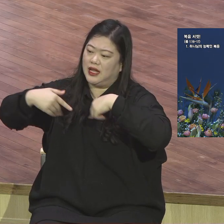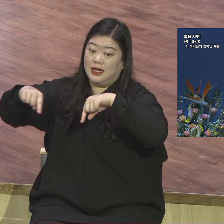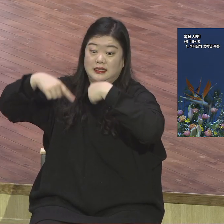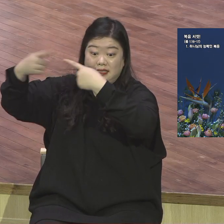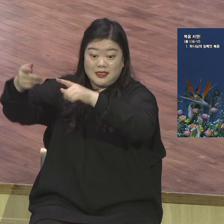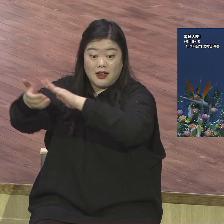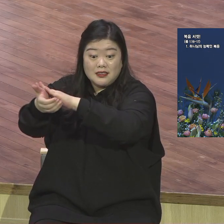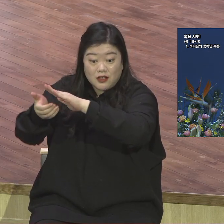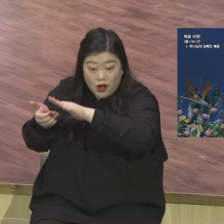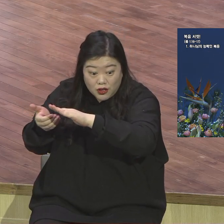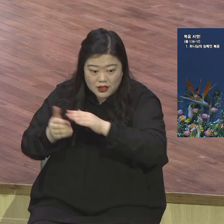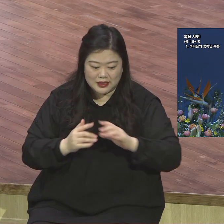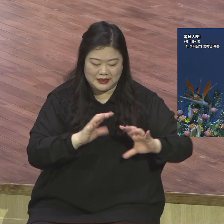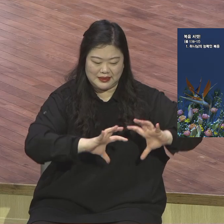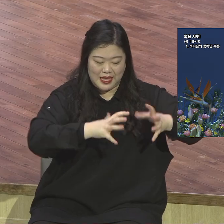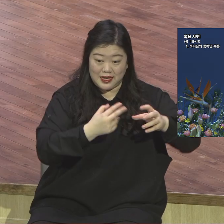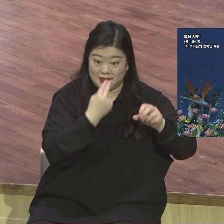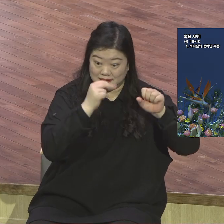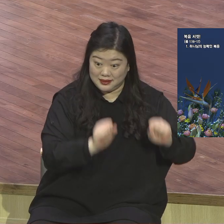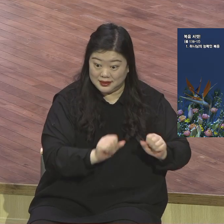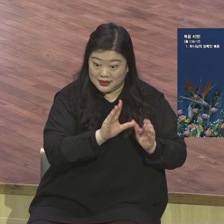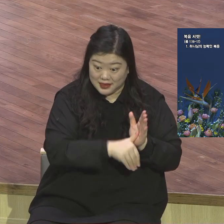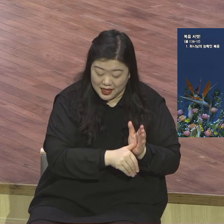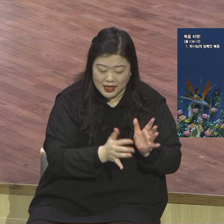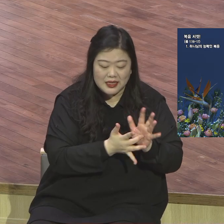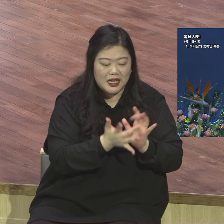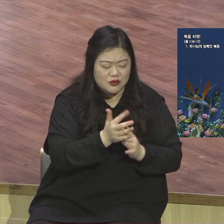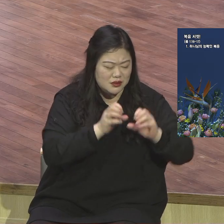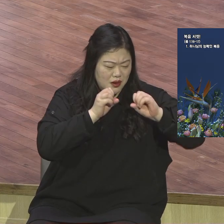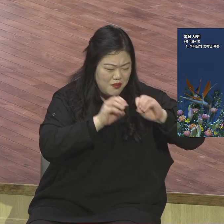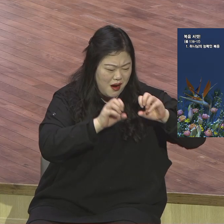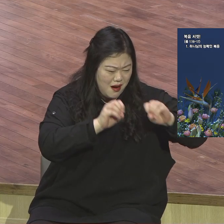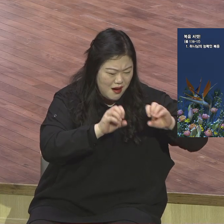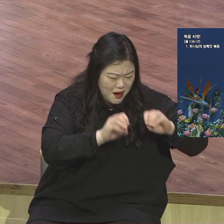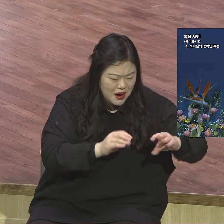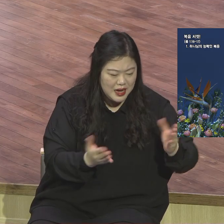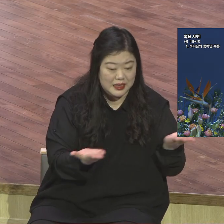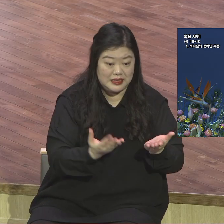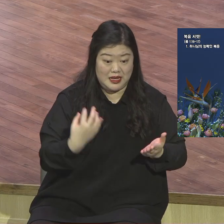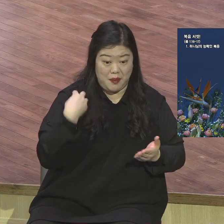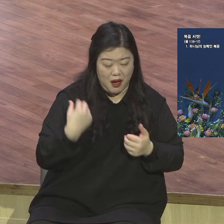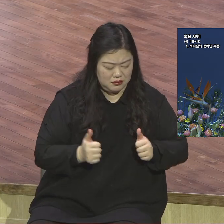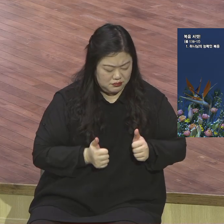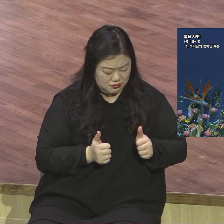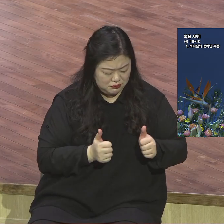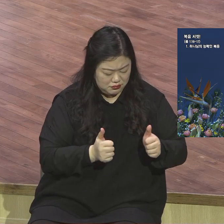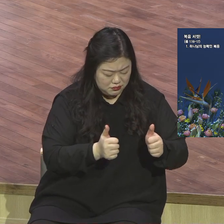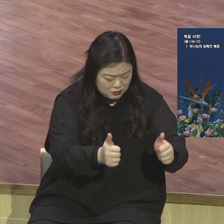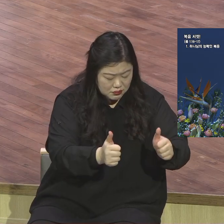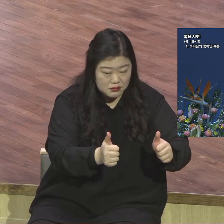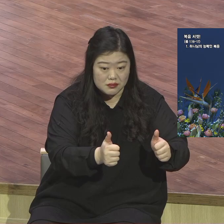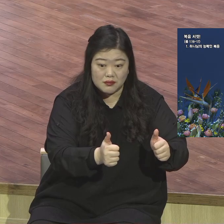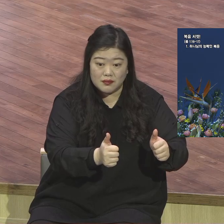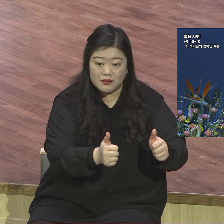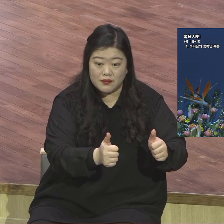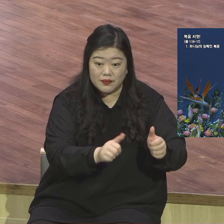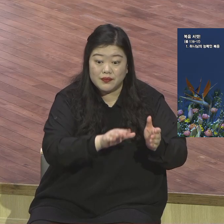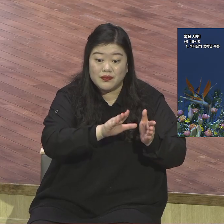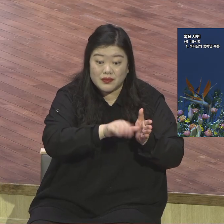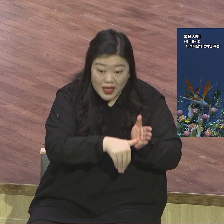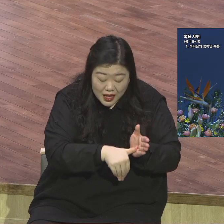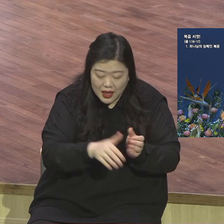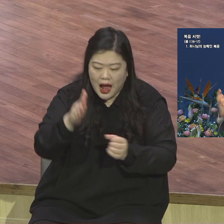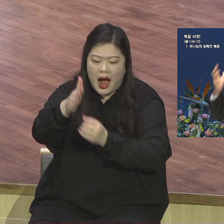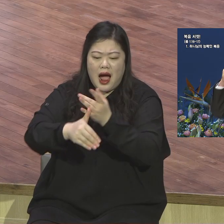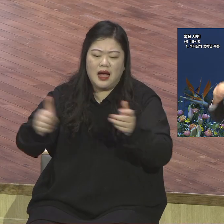우리가 예수를 믿고 이 예수를 증거하는 맡겨진 직분을 통해서 헌신하는 그거예요.